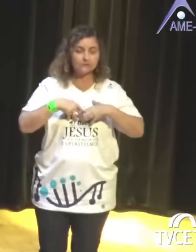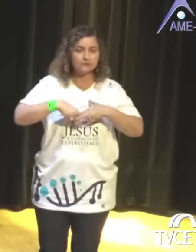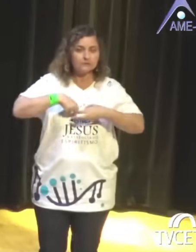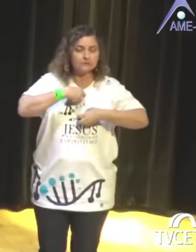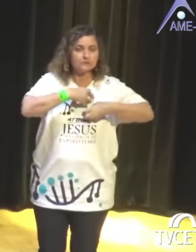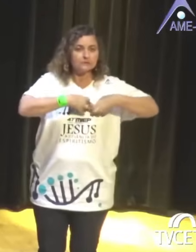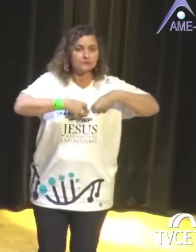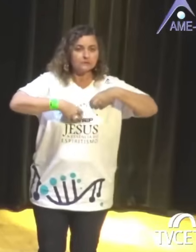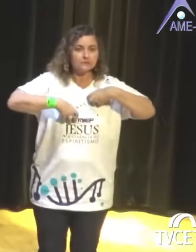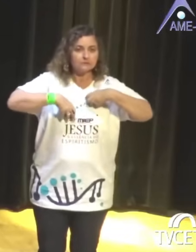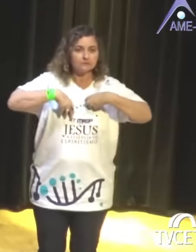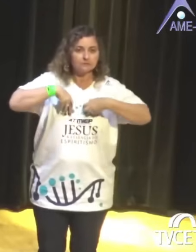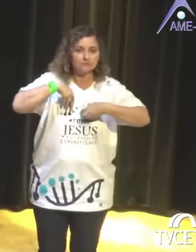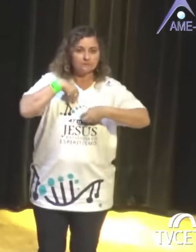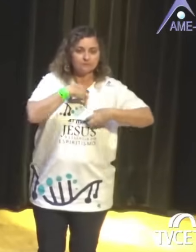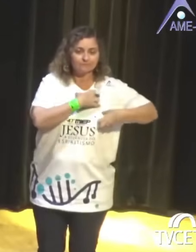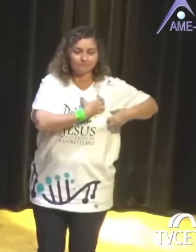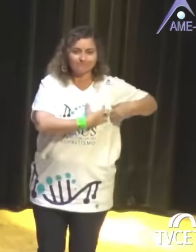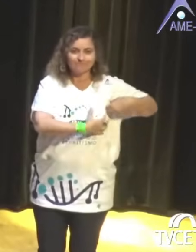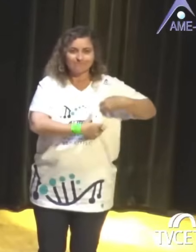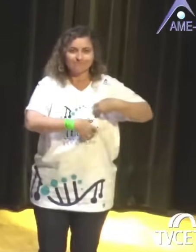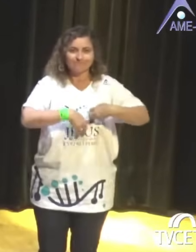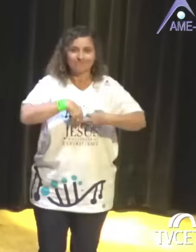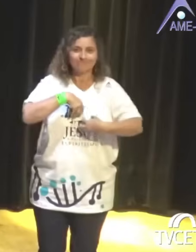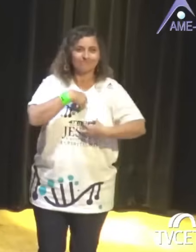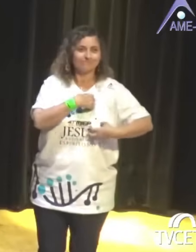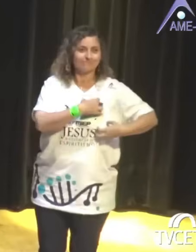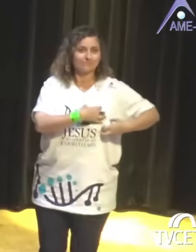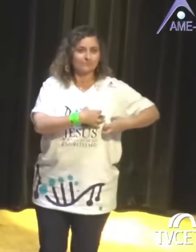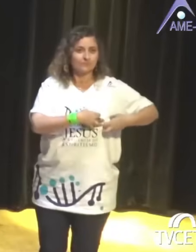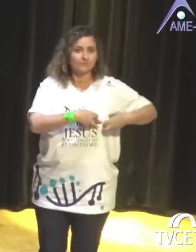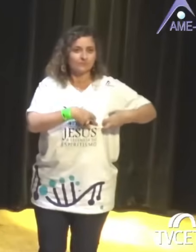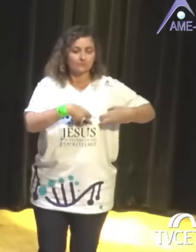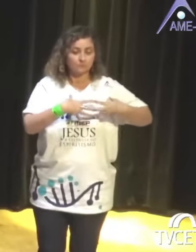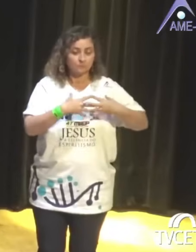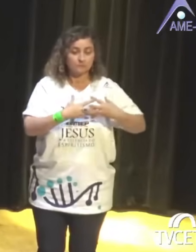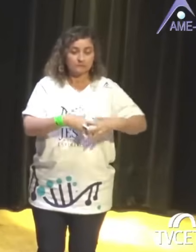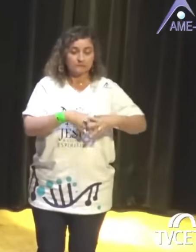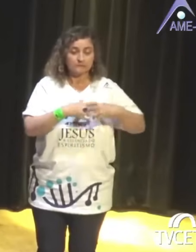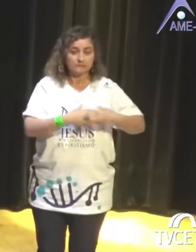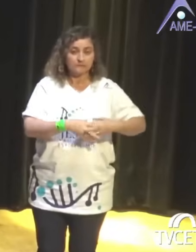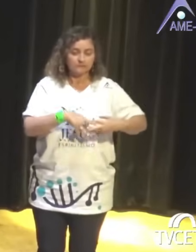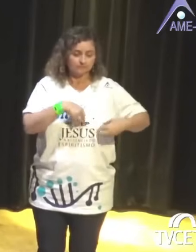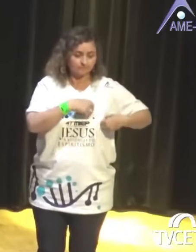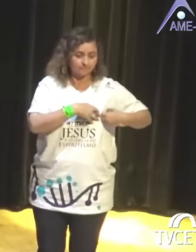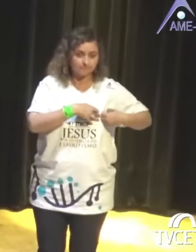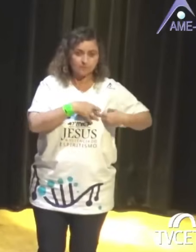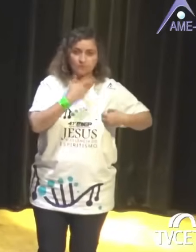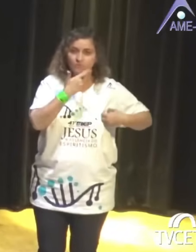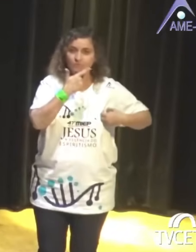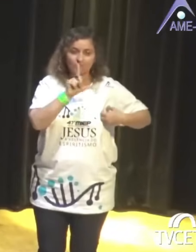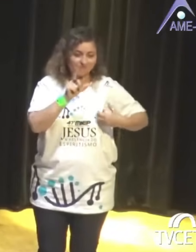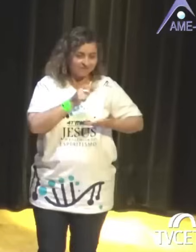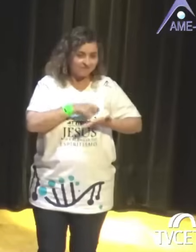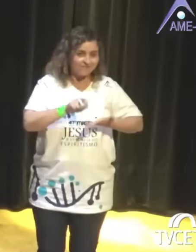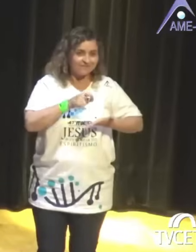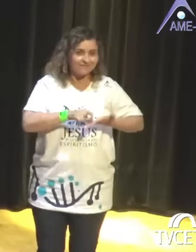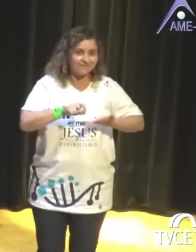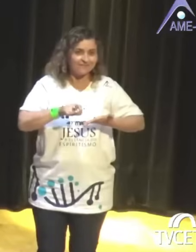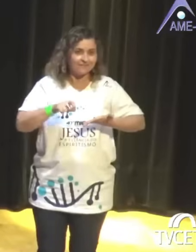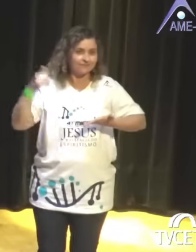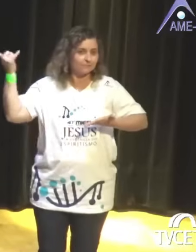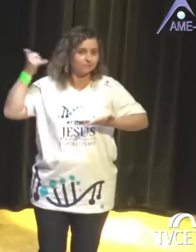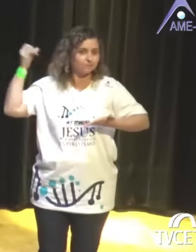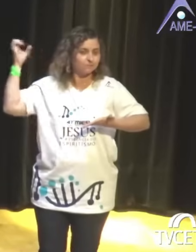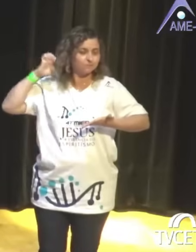energia da mágoa começou a circundar o coração do Chico e isso Começou a atrapalhar a proximação dos espíritos e a psicografia aí o